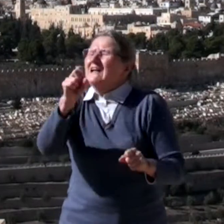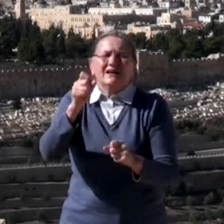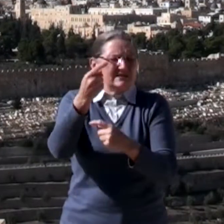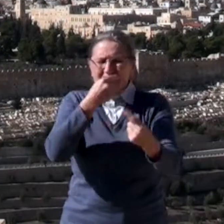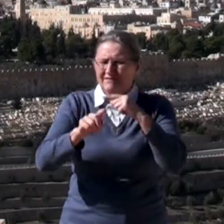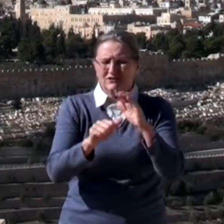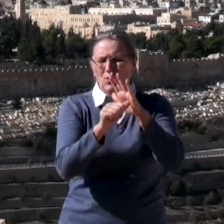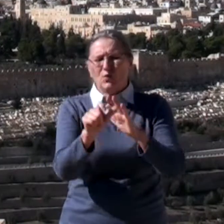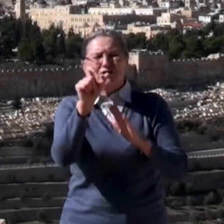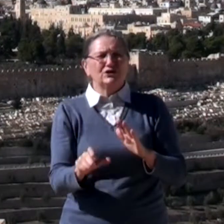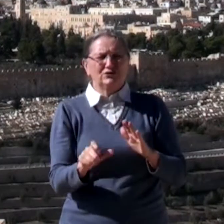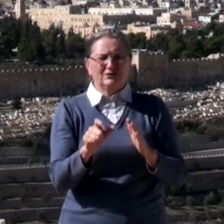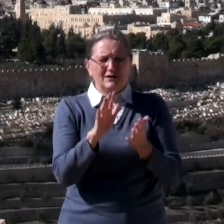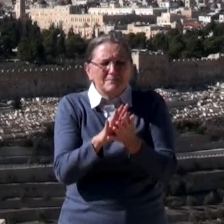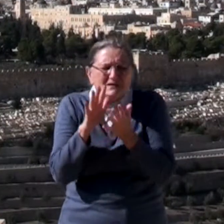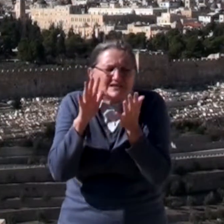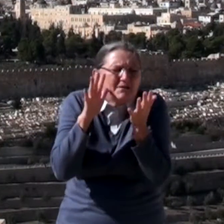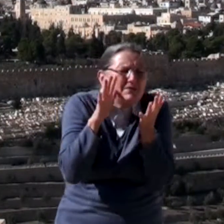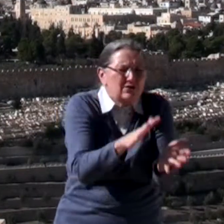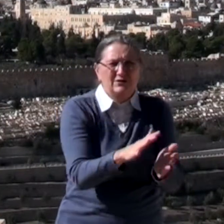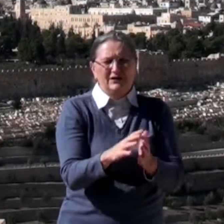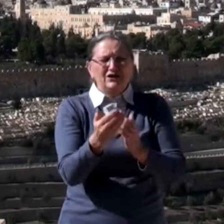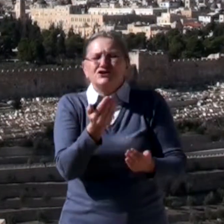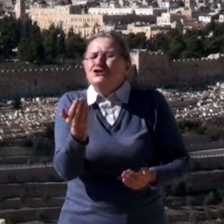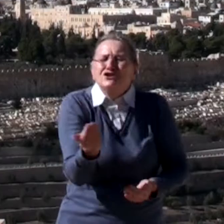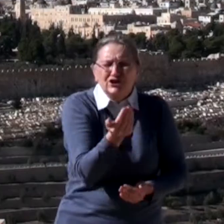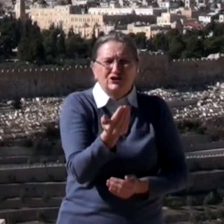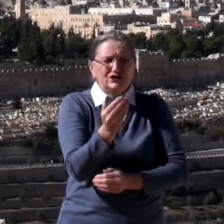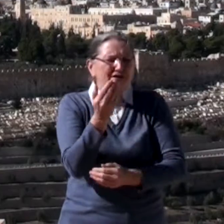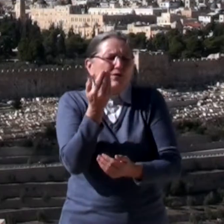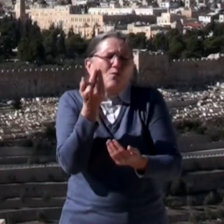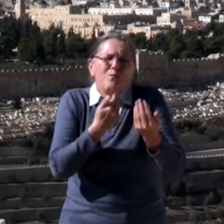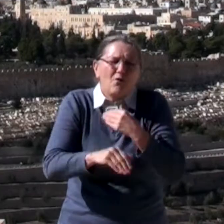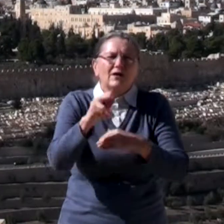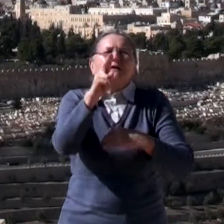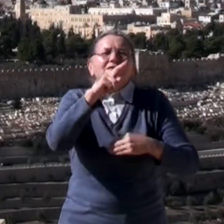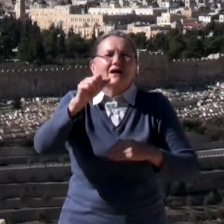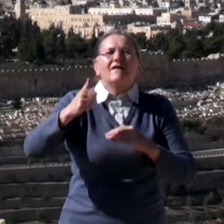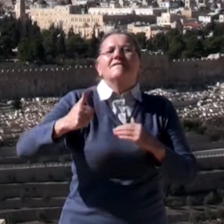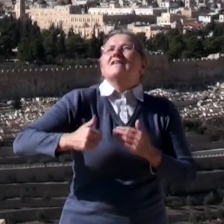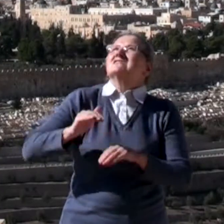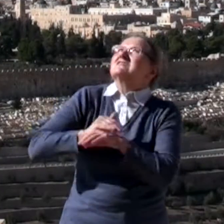возвратится угнетенный посрамленным, нищий и убогий, да восхвалят имя